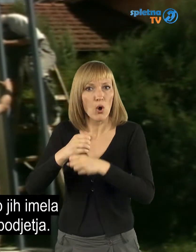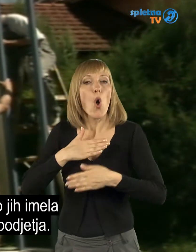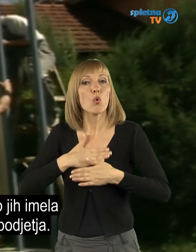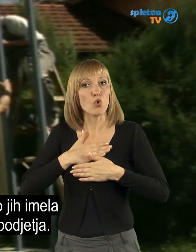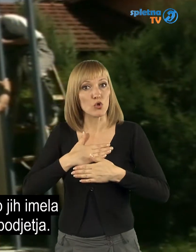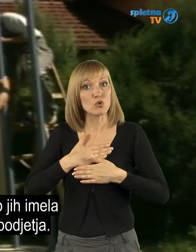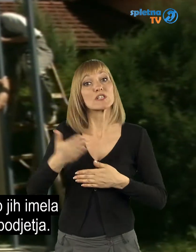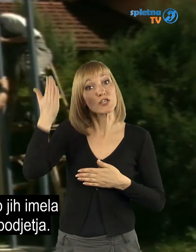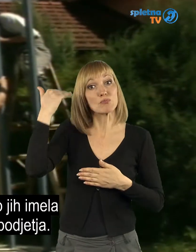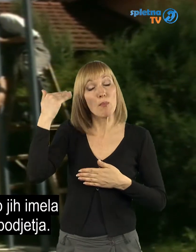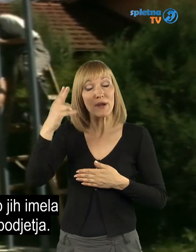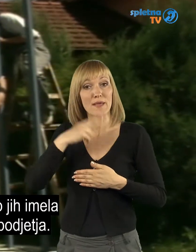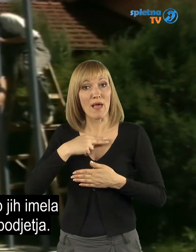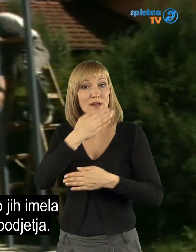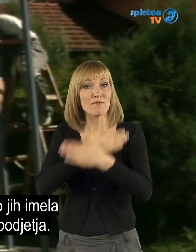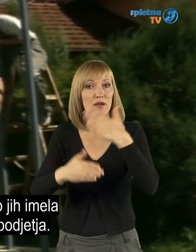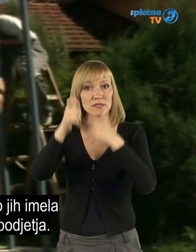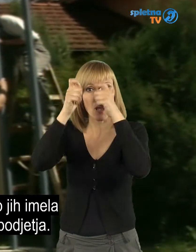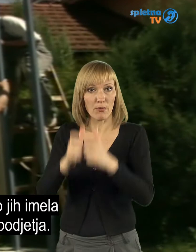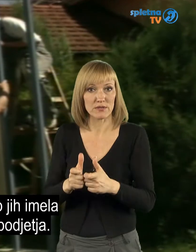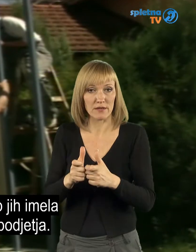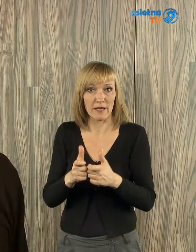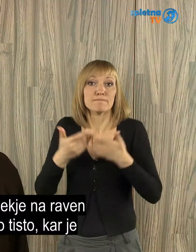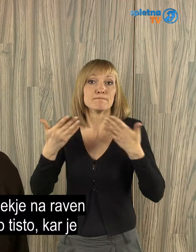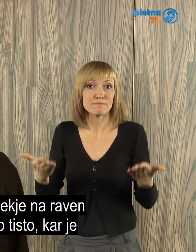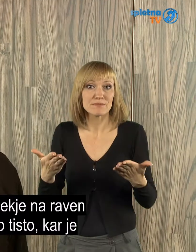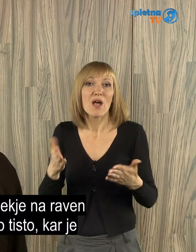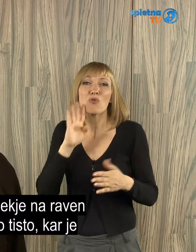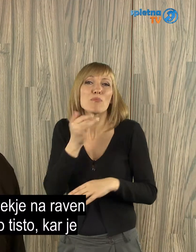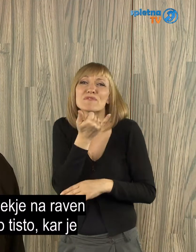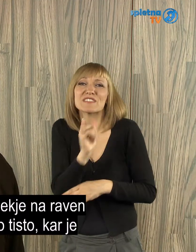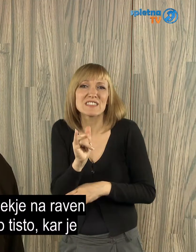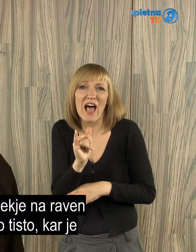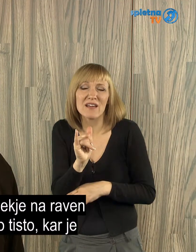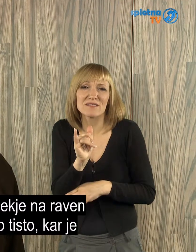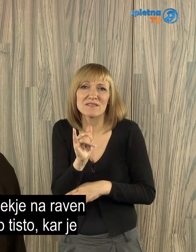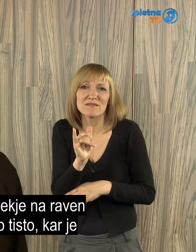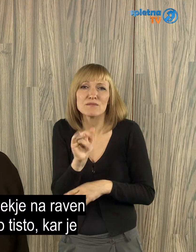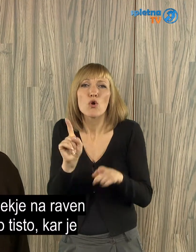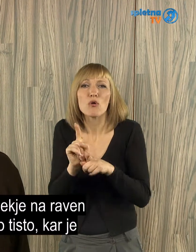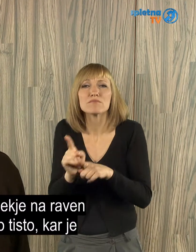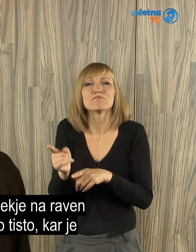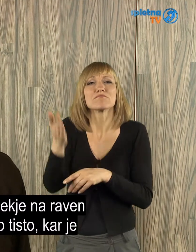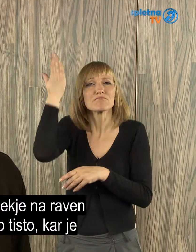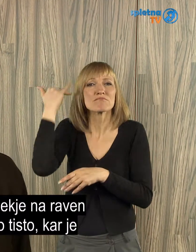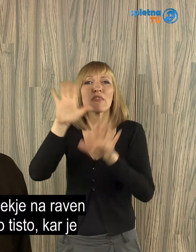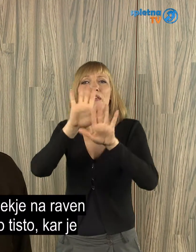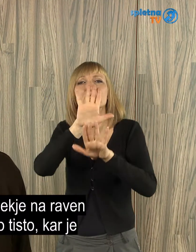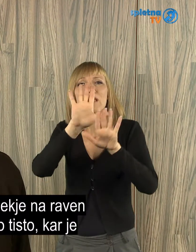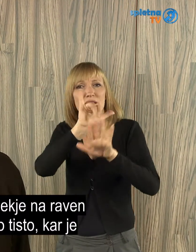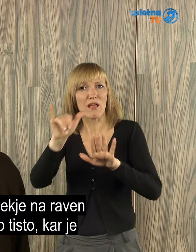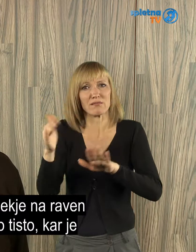krči ugodnosti, ki so jih imela včasih invalidska podjetja. Tako da, ko bi vsaj nekje se na raven 10 let